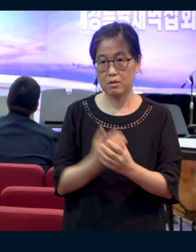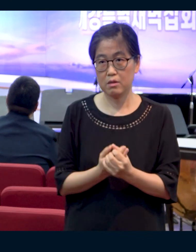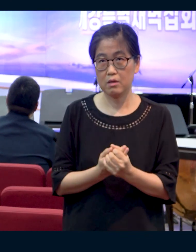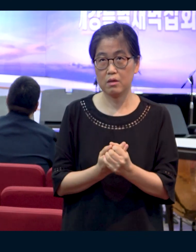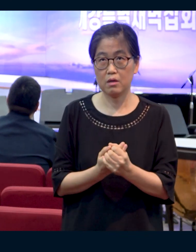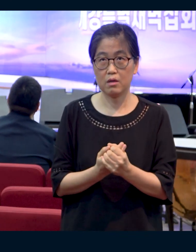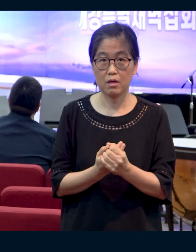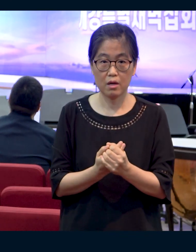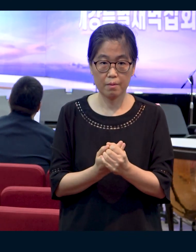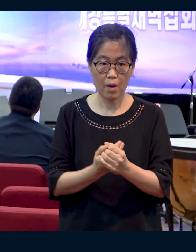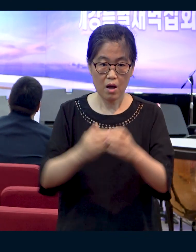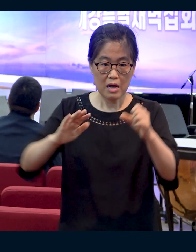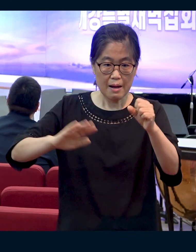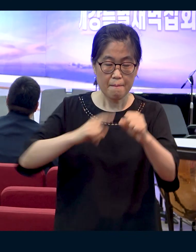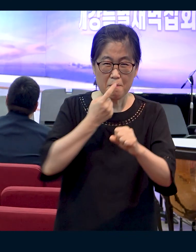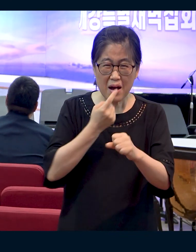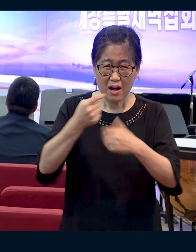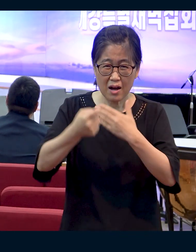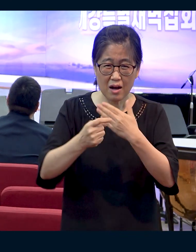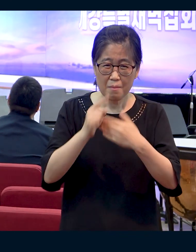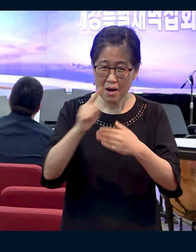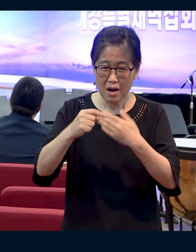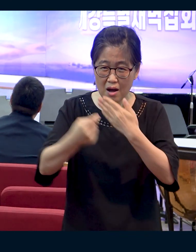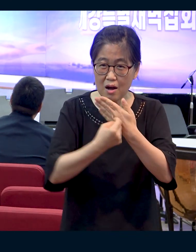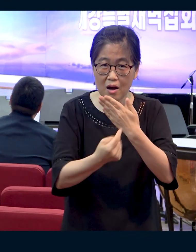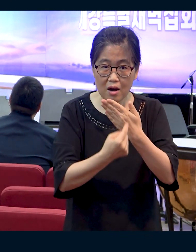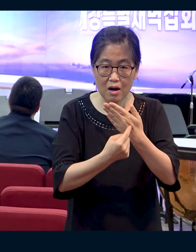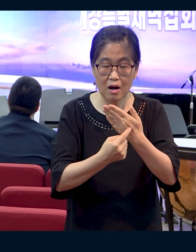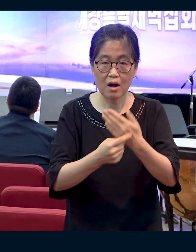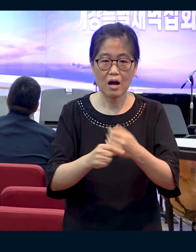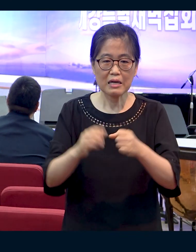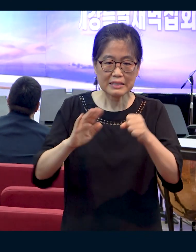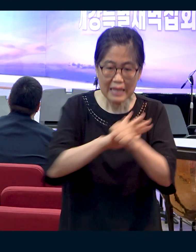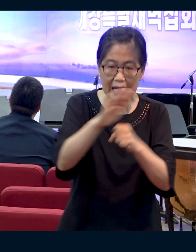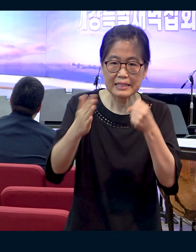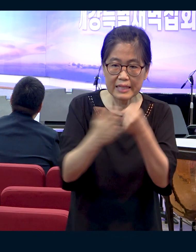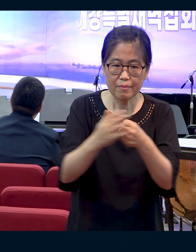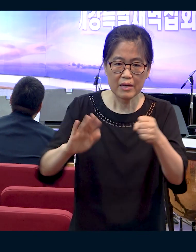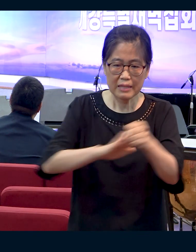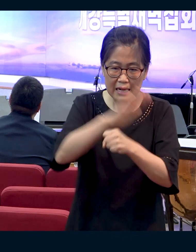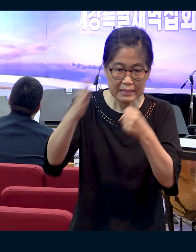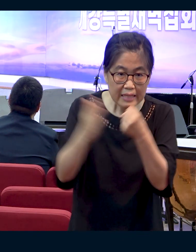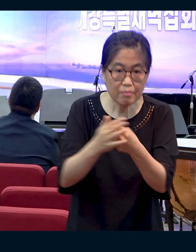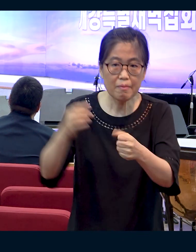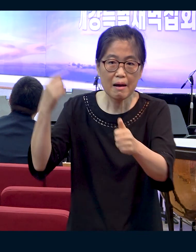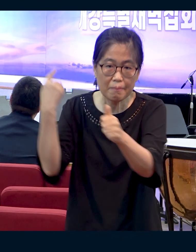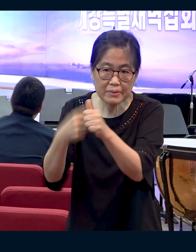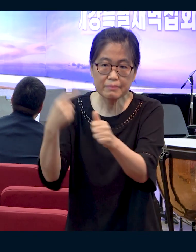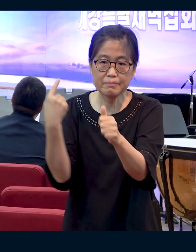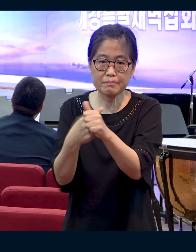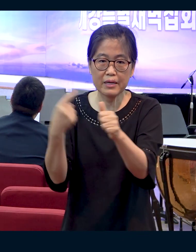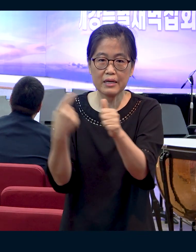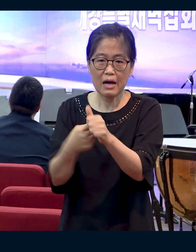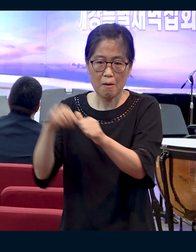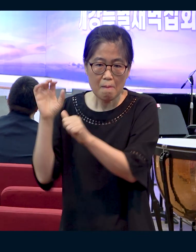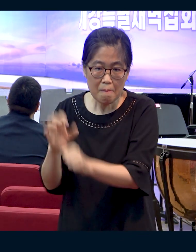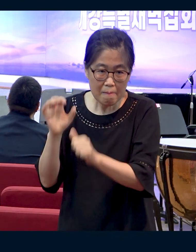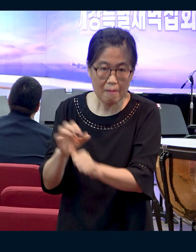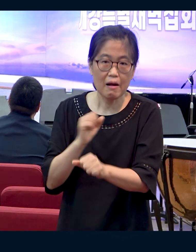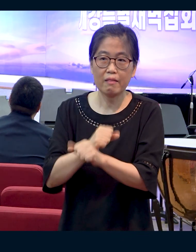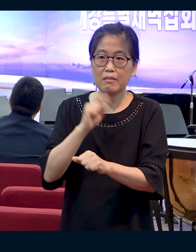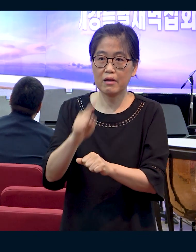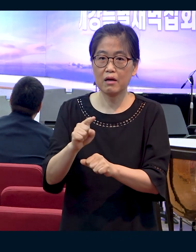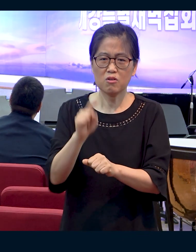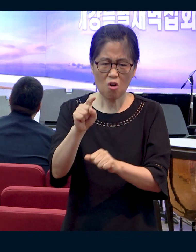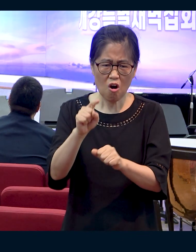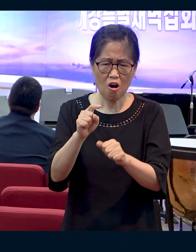이렇게 징계한다, 권징한다, 야단친다, 책망한다, 비탄한다 라고 말하지만 그게 사랑의 계명 안에 있지